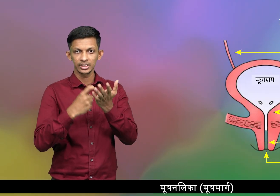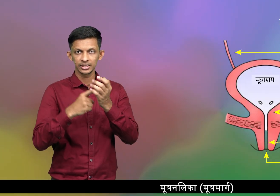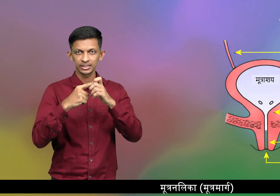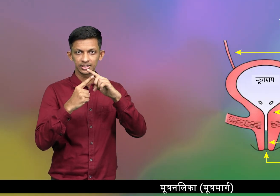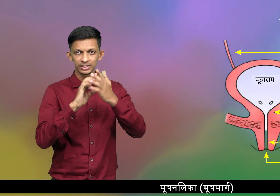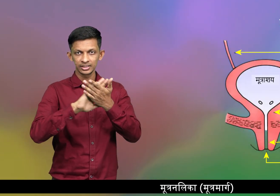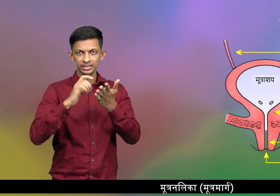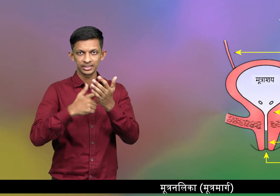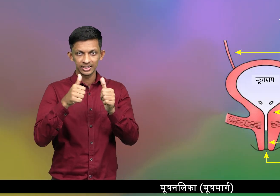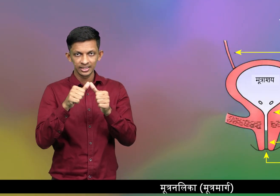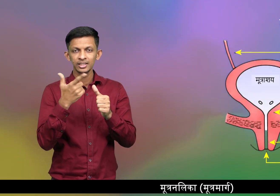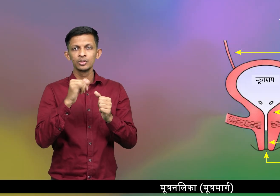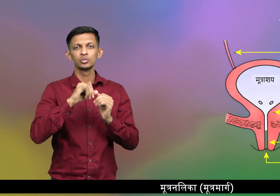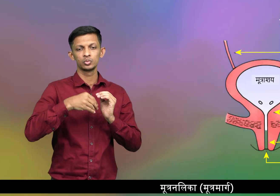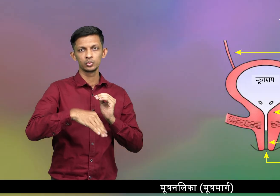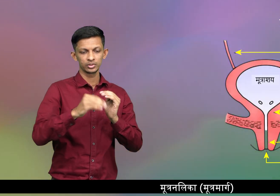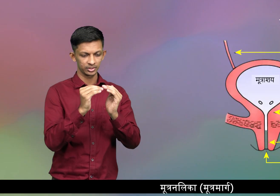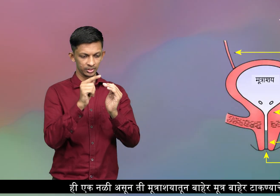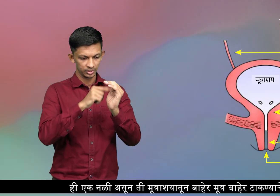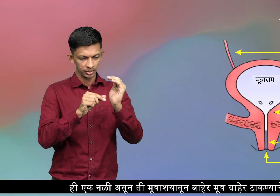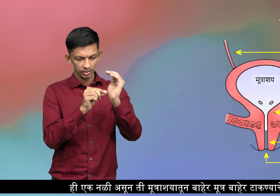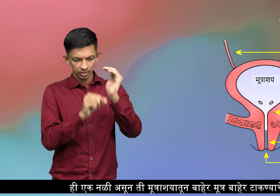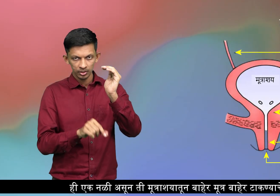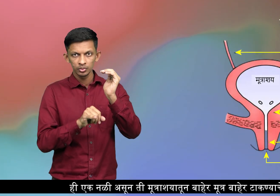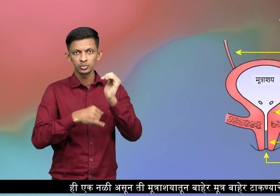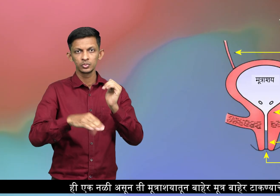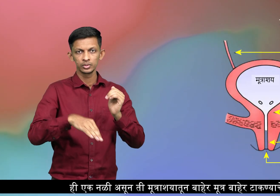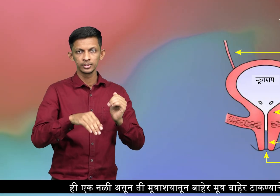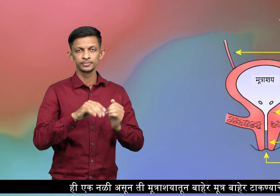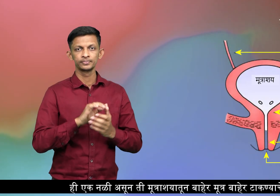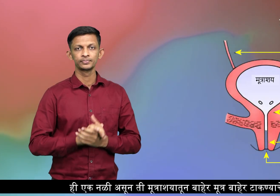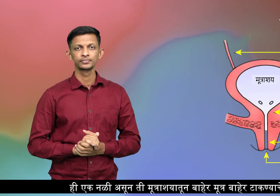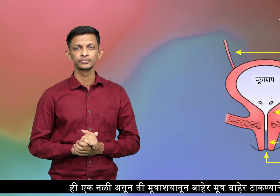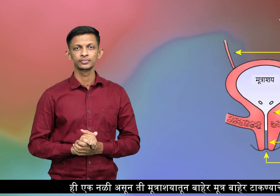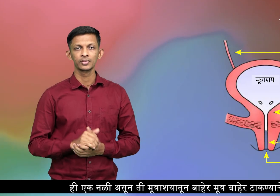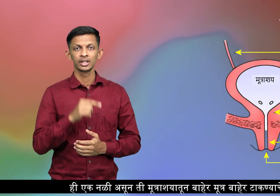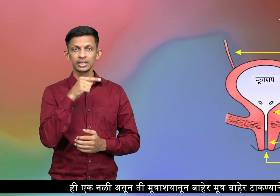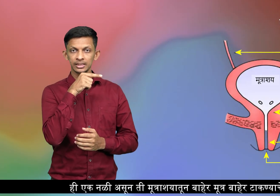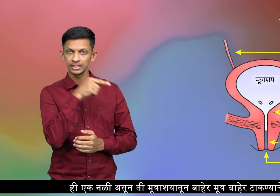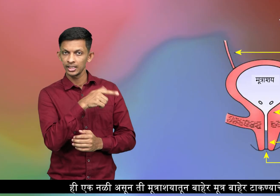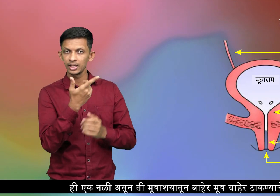मूत्रनलिका मूत्रमार्ग ही एक नळी असून ती मूत्राशयातून बाहेर मूत्र बाहेर टाकण्याचे कार्य